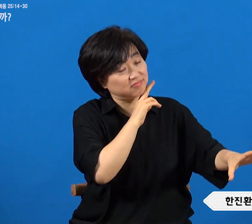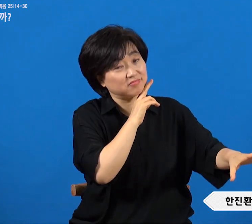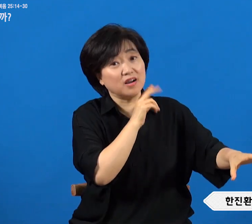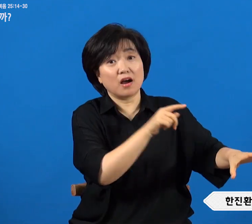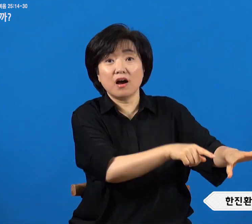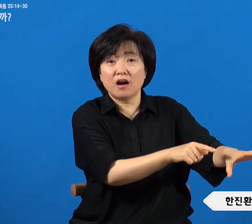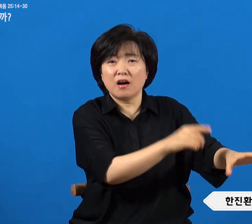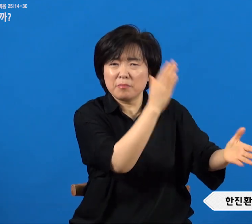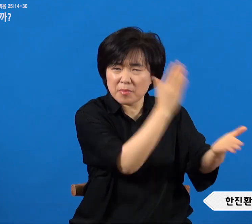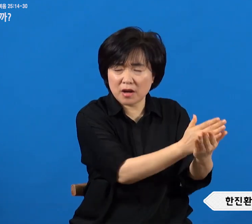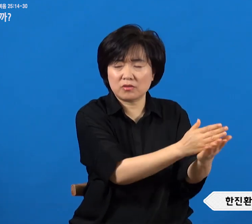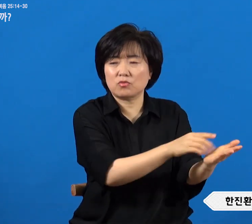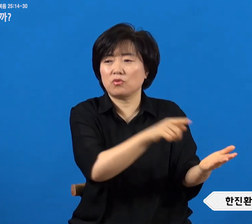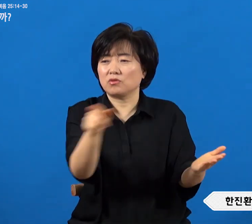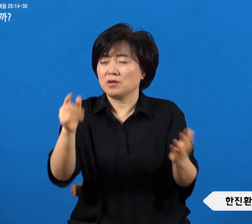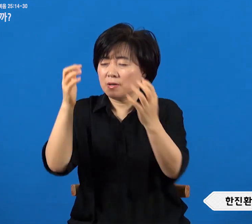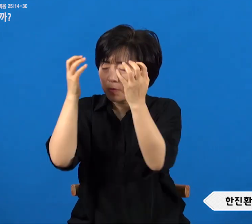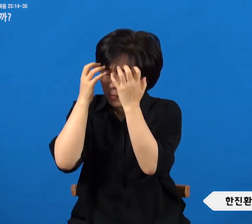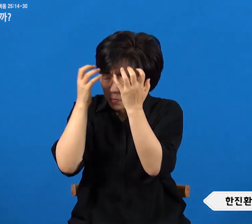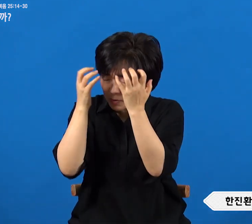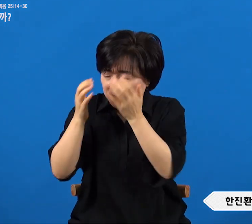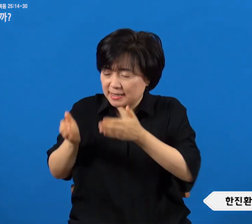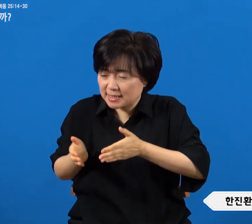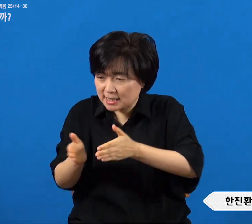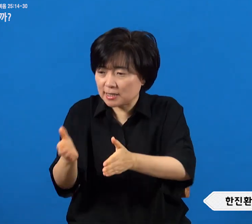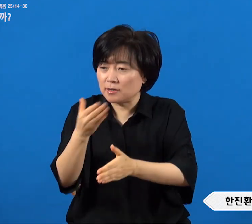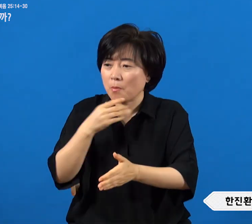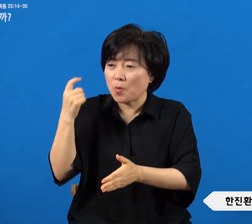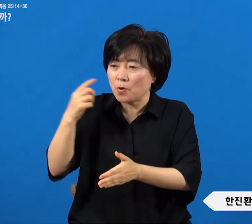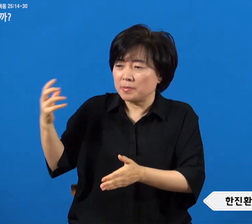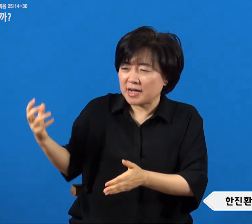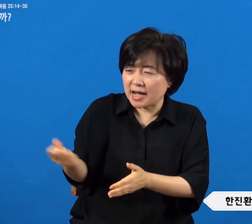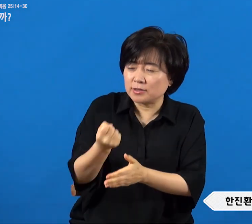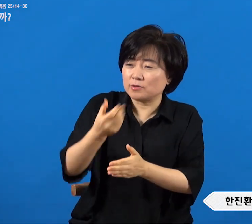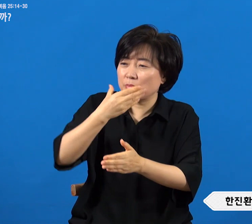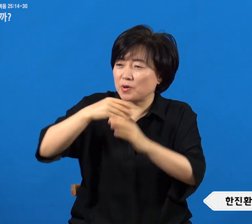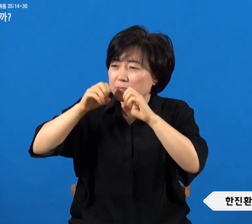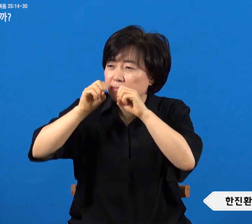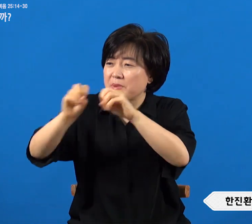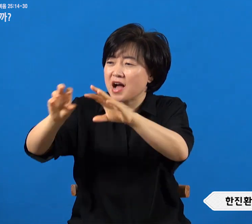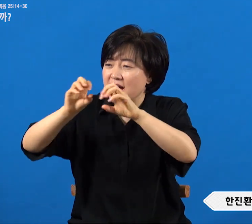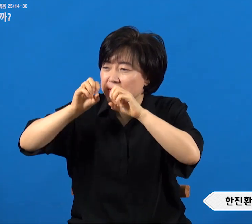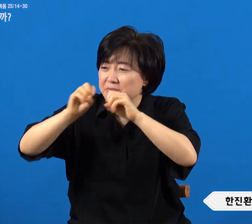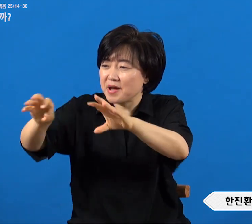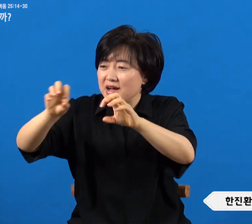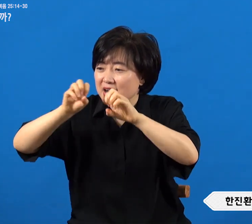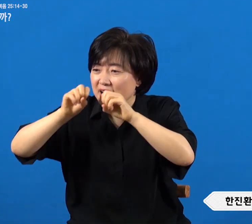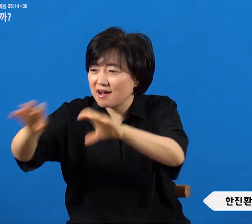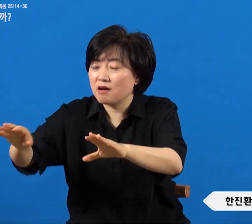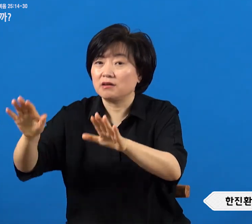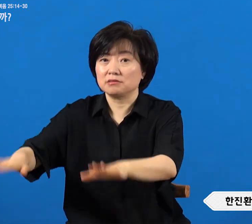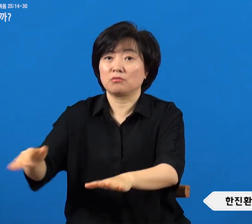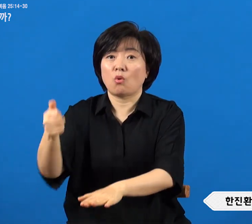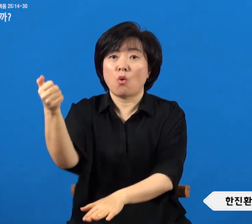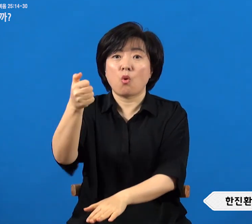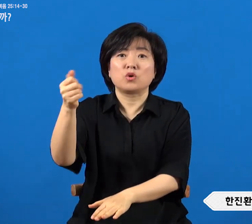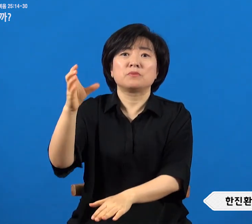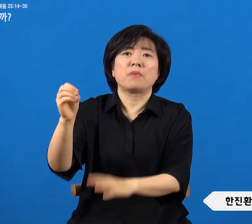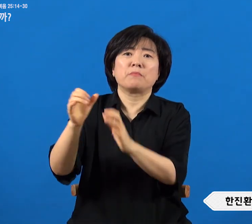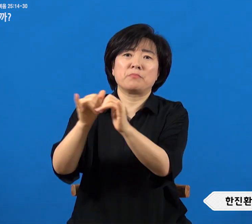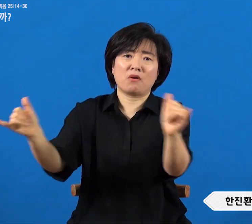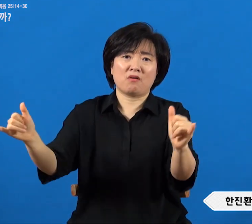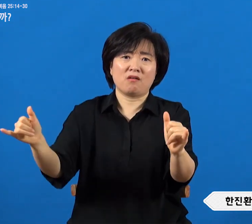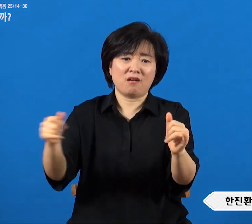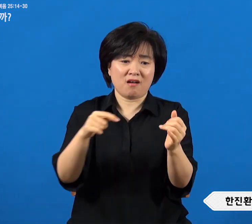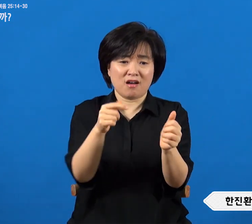고난의 길이지만은 복음을 들고 미얀마로 갔더니 그들로 인해서 지금 50만 명이